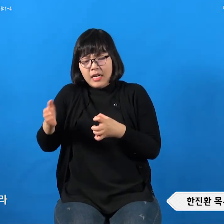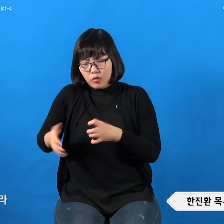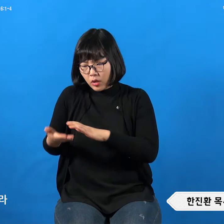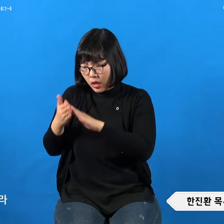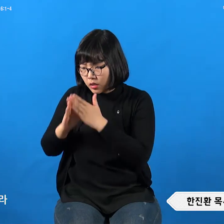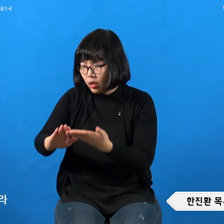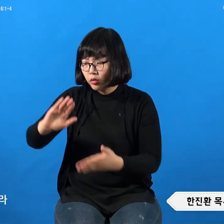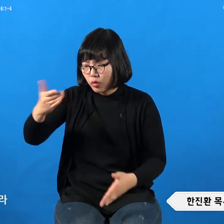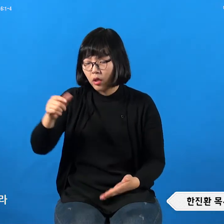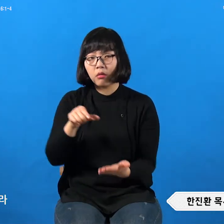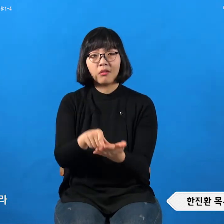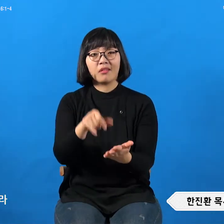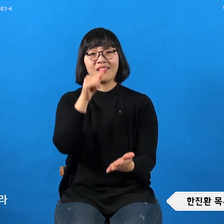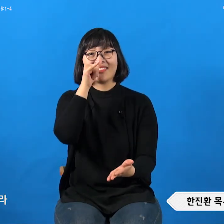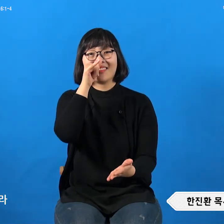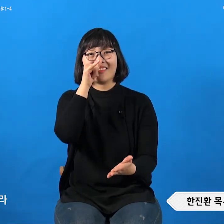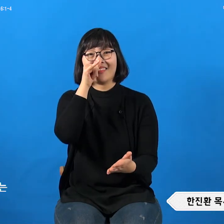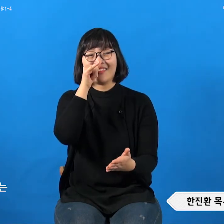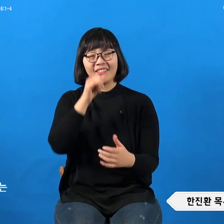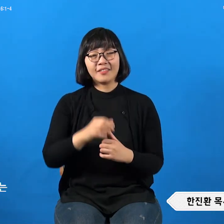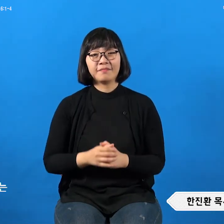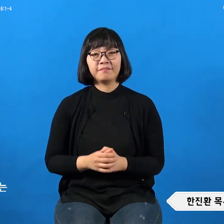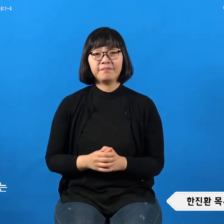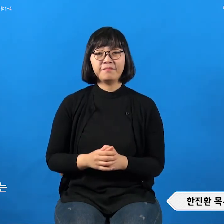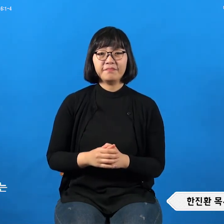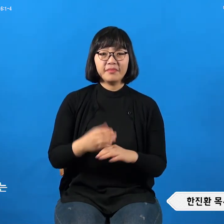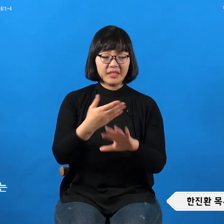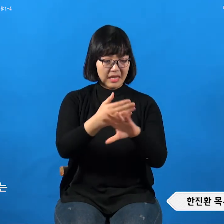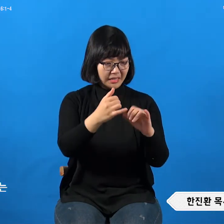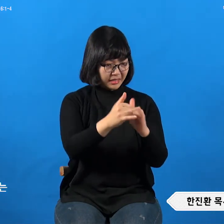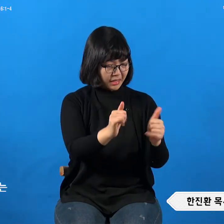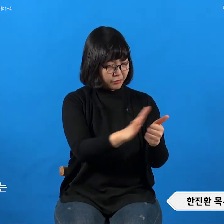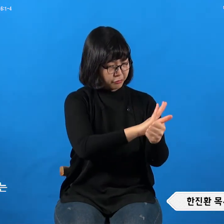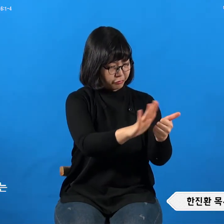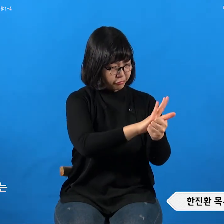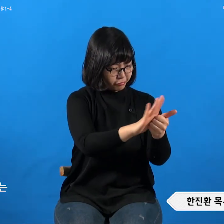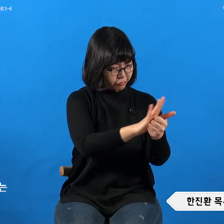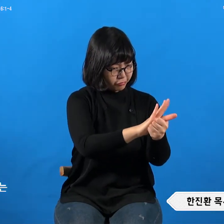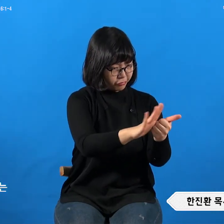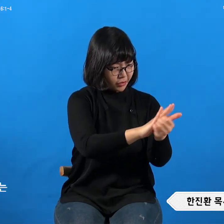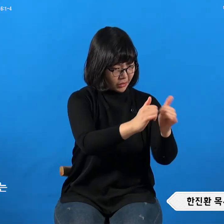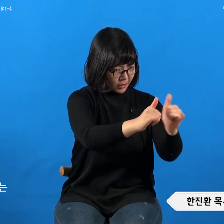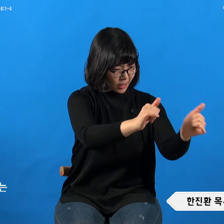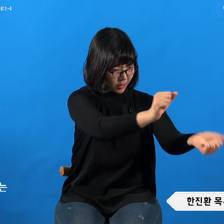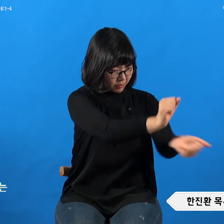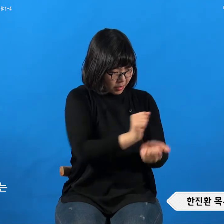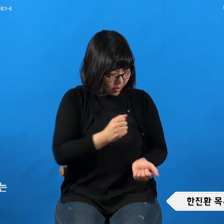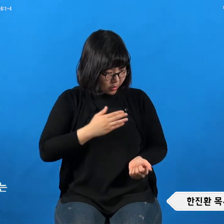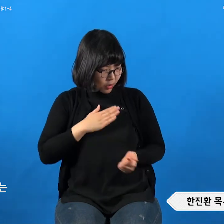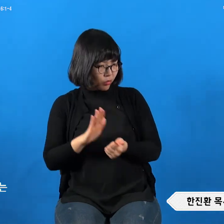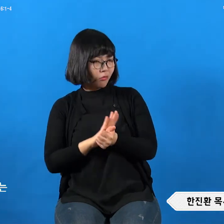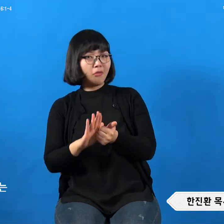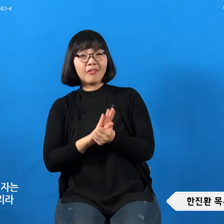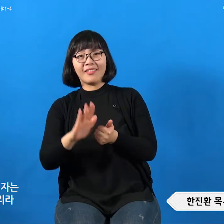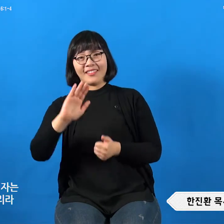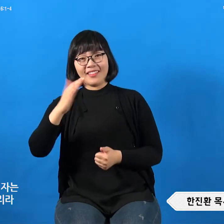뿐이니라. 구제를 좋아하는 자는 풍족하여질 것이요 남을 윤택하게 하는 자는 자기도